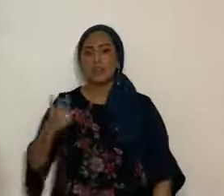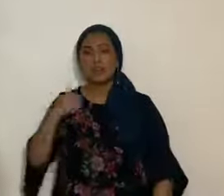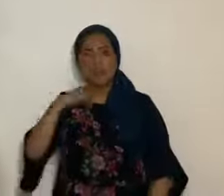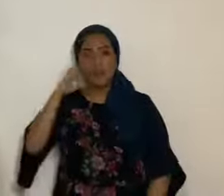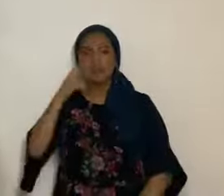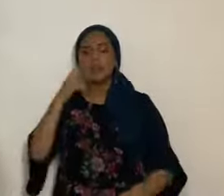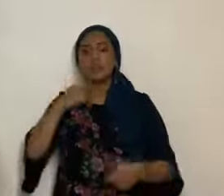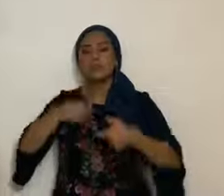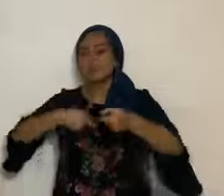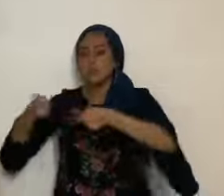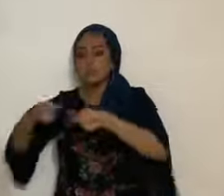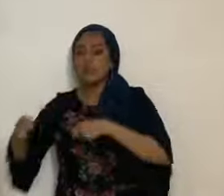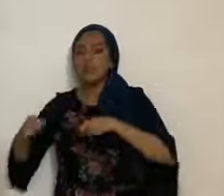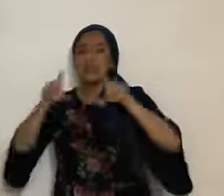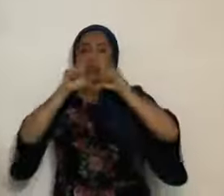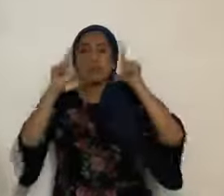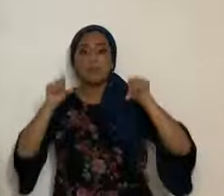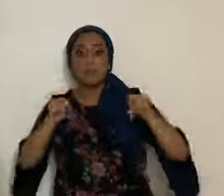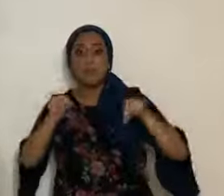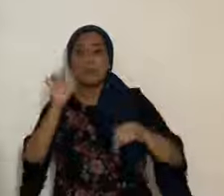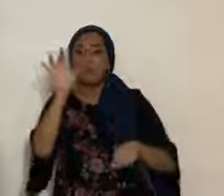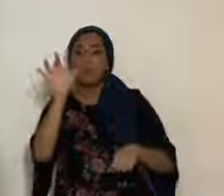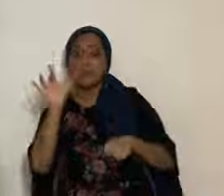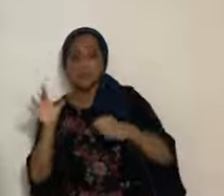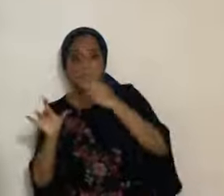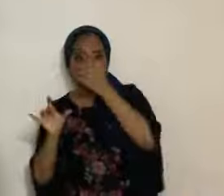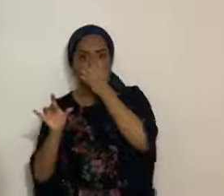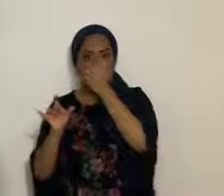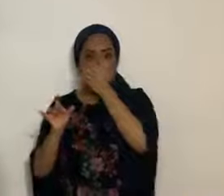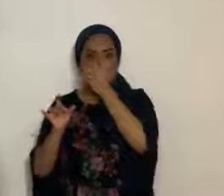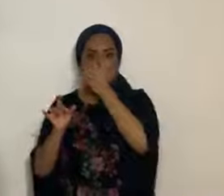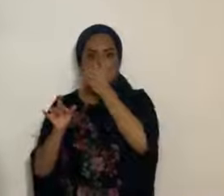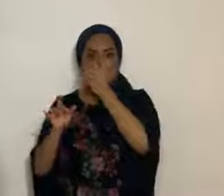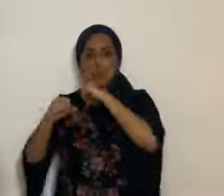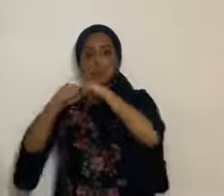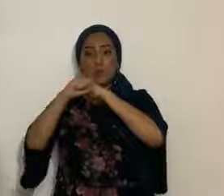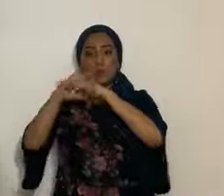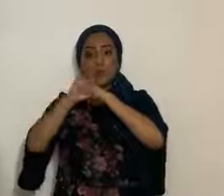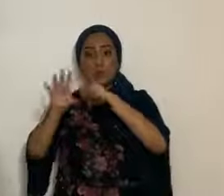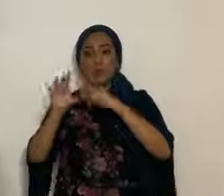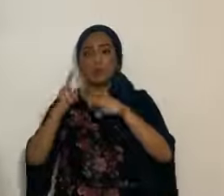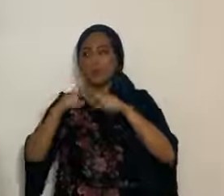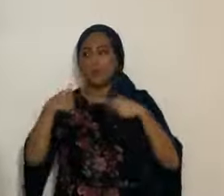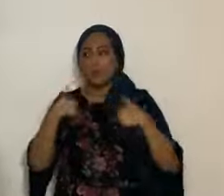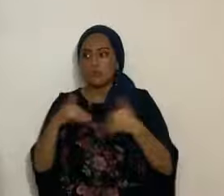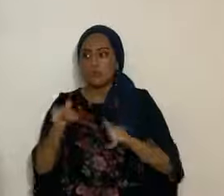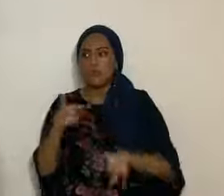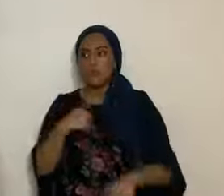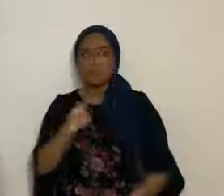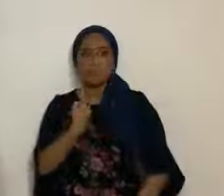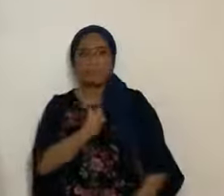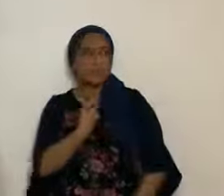tarjetas, volantes, que se hacen anuncios, y que aún seguimos solos en nuestras comunidades, en nuestras